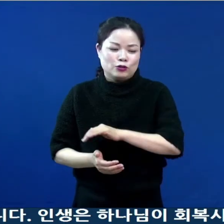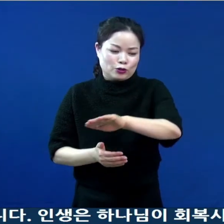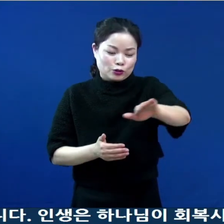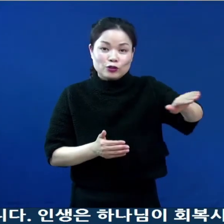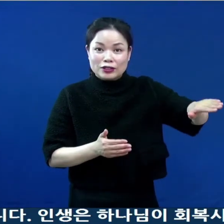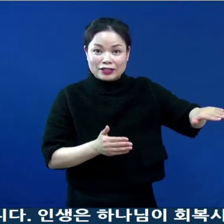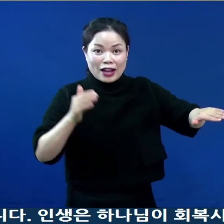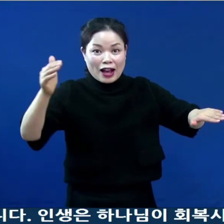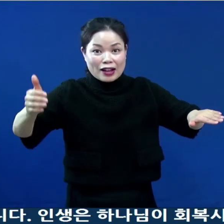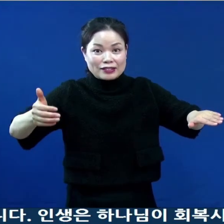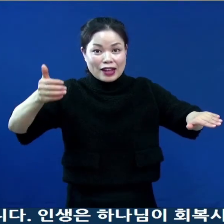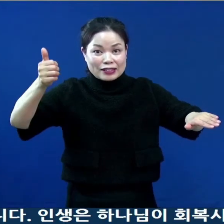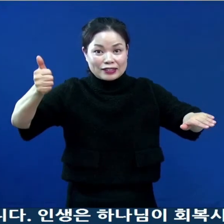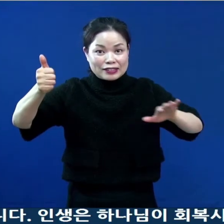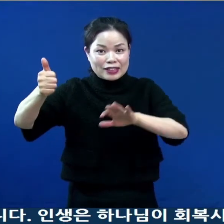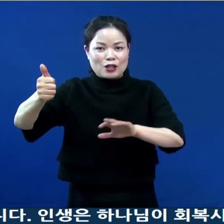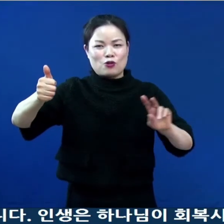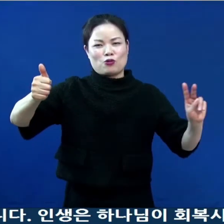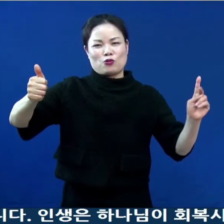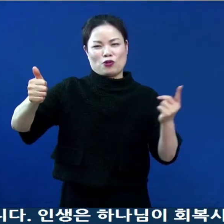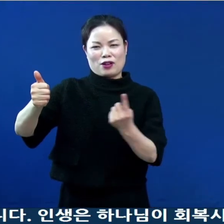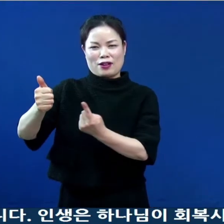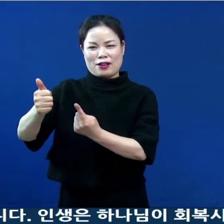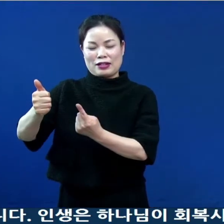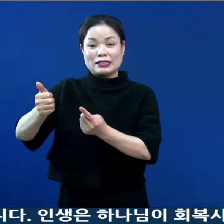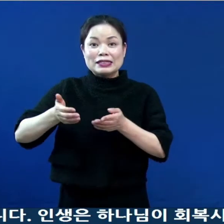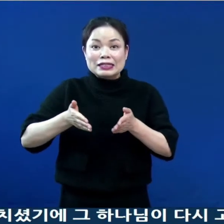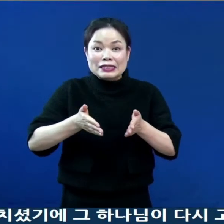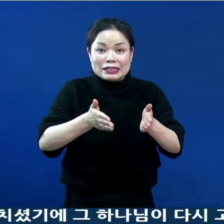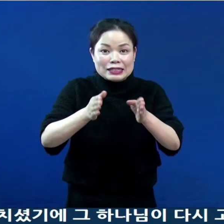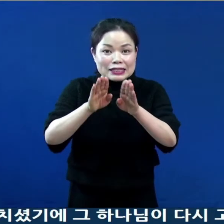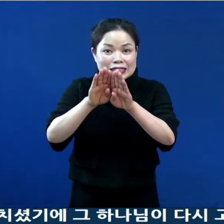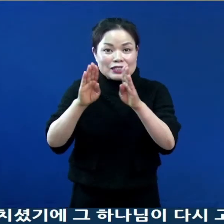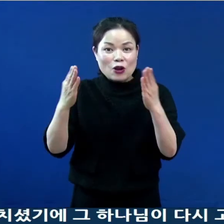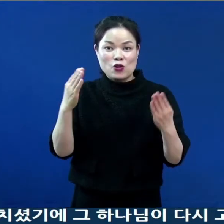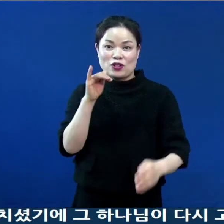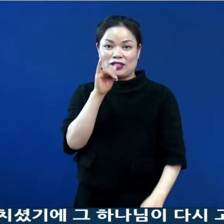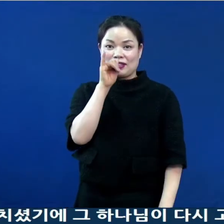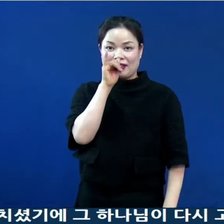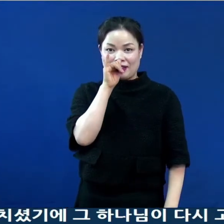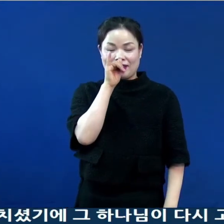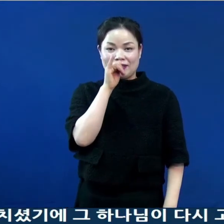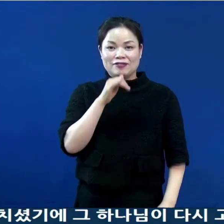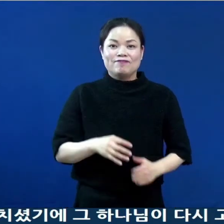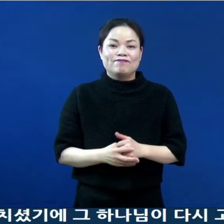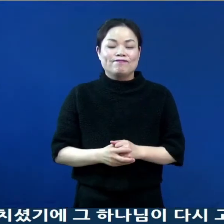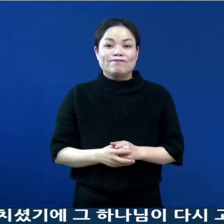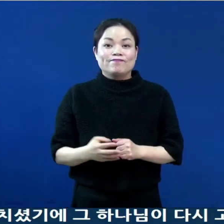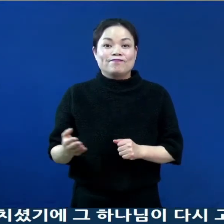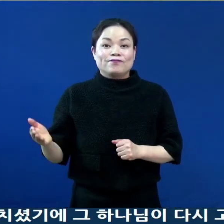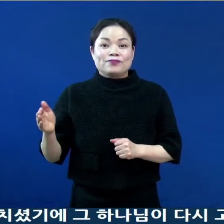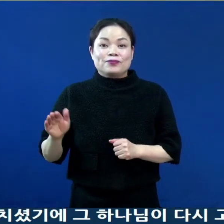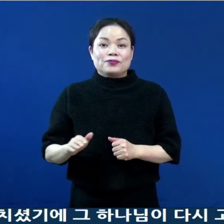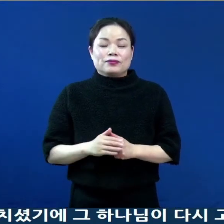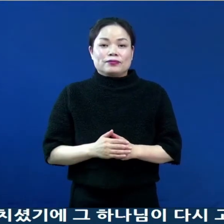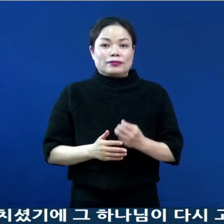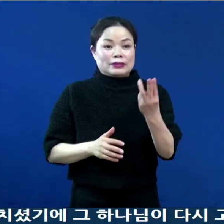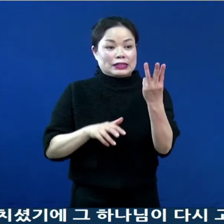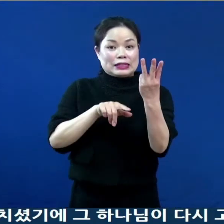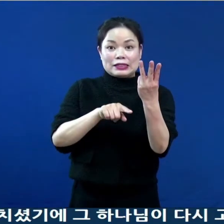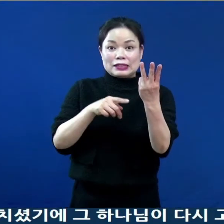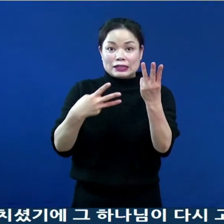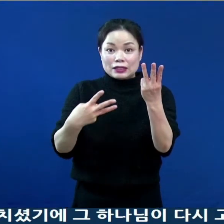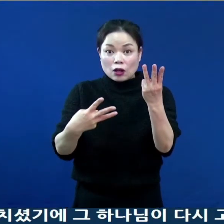우리가 하나님께로 돌아가자. 그 길이 열려있다. 그런데 3절에